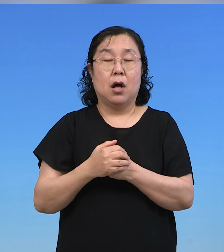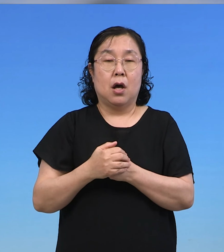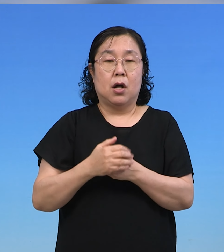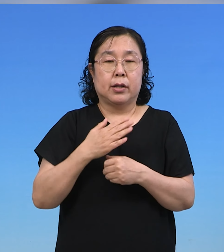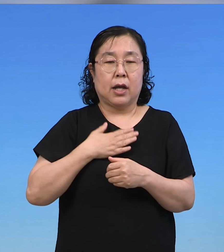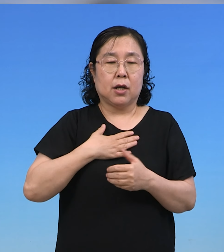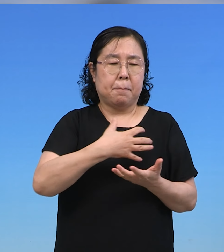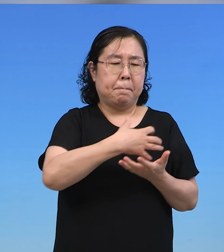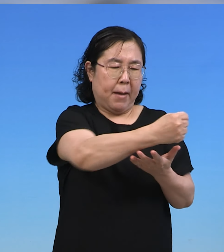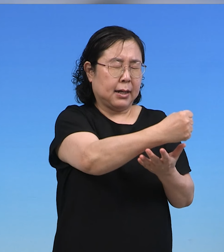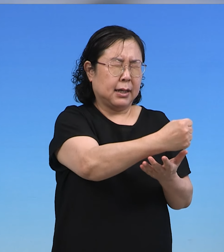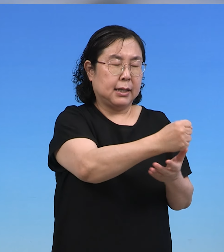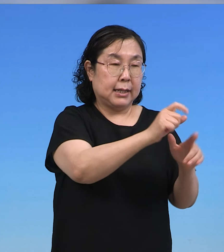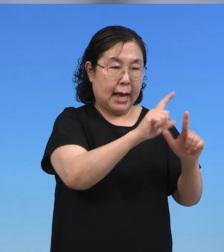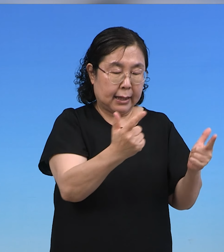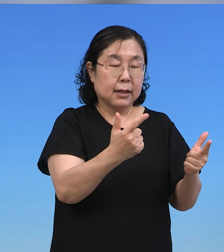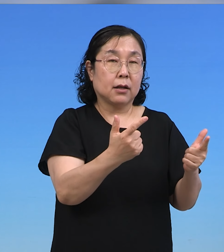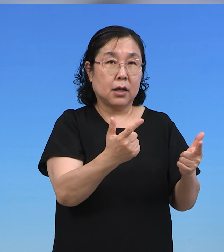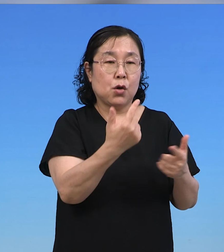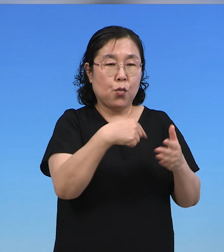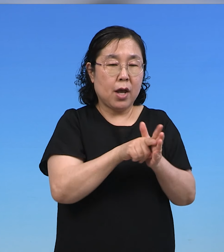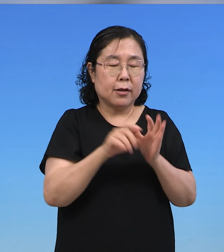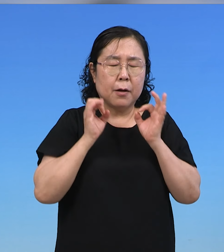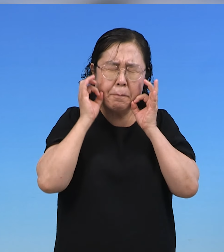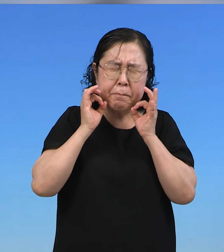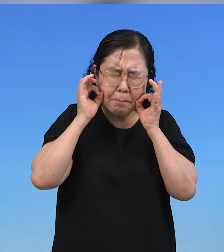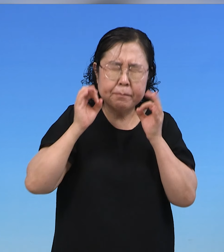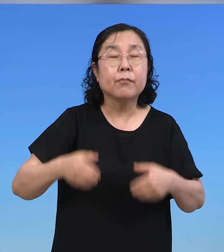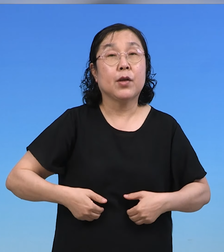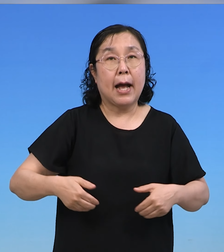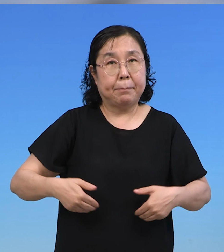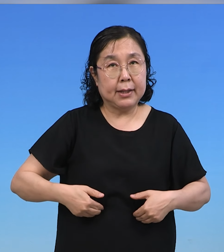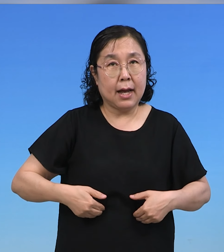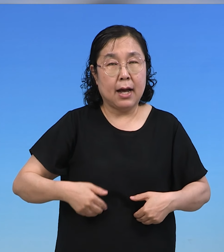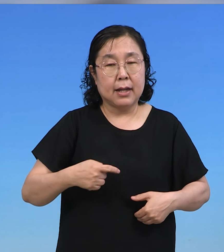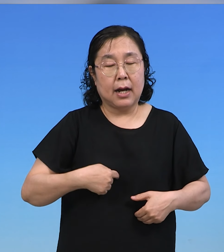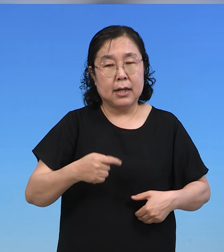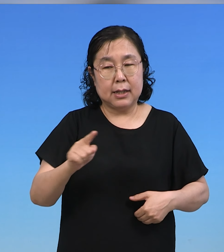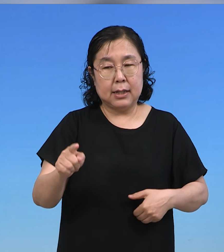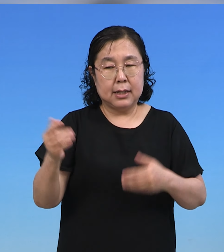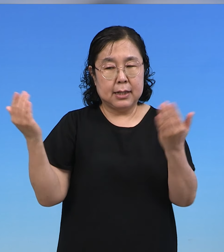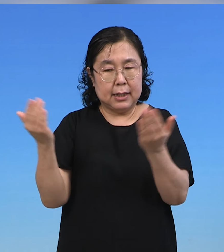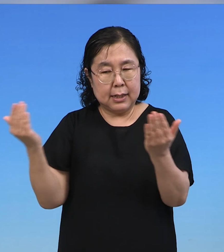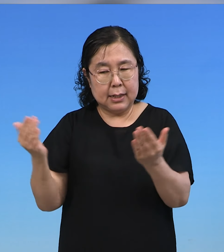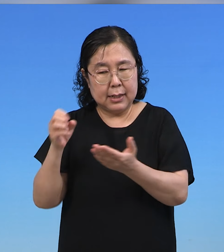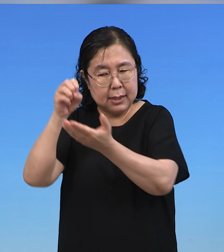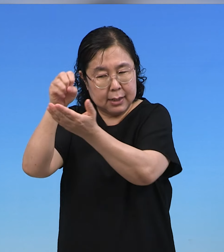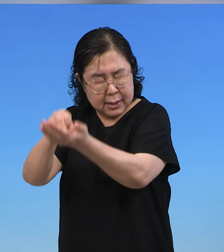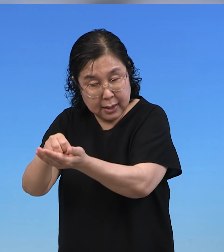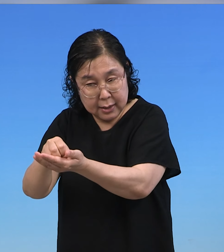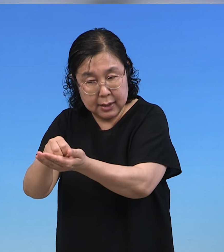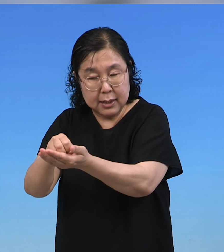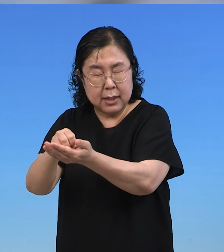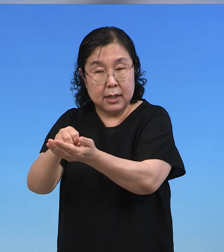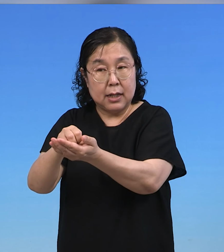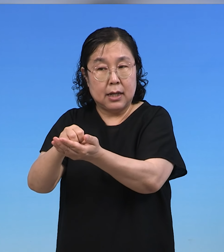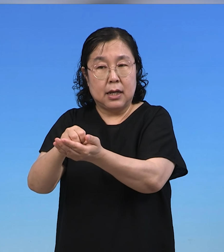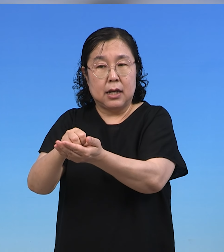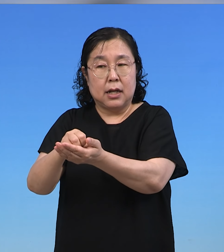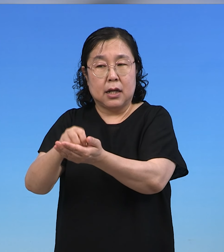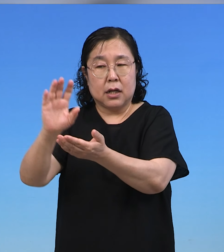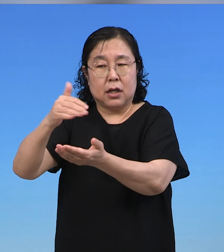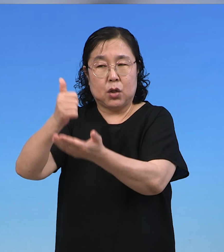돼요. 내가 이 직장에 들어가는 것이 이게 내가 그리스도가 주신 평화를 빼앗기는 일이라면 월급 2배로 준다 그래도 가시면